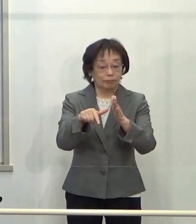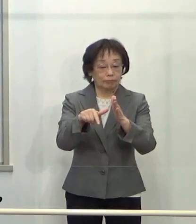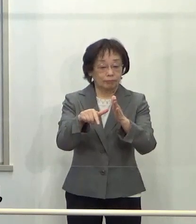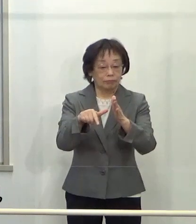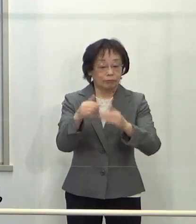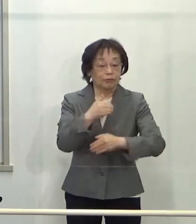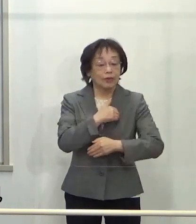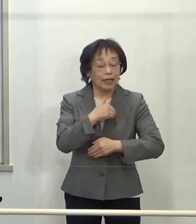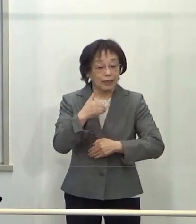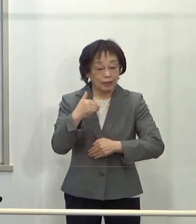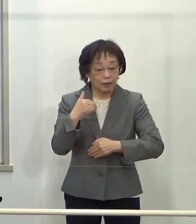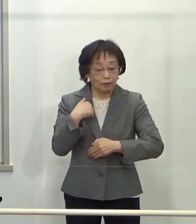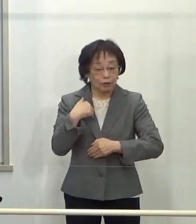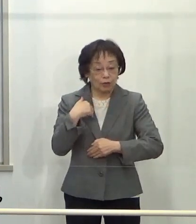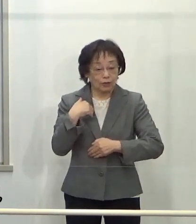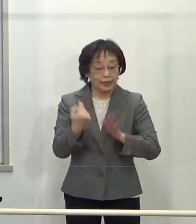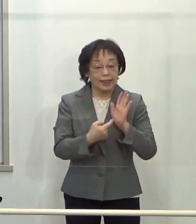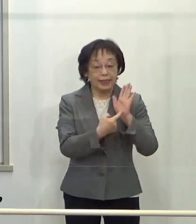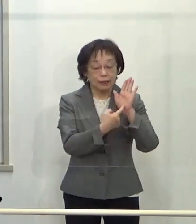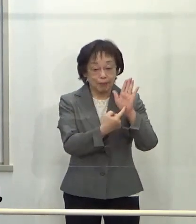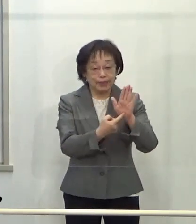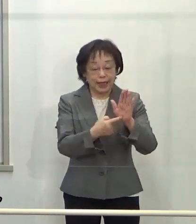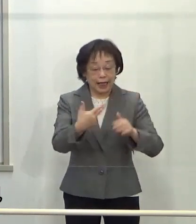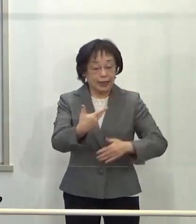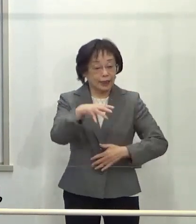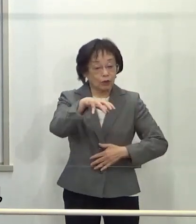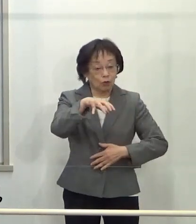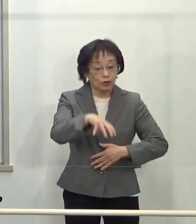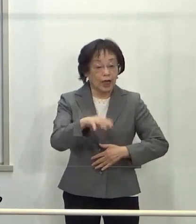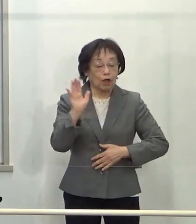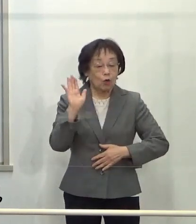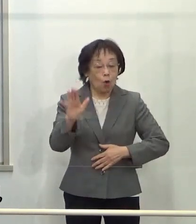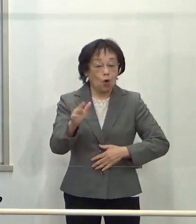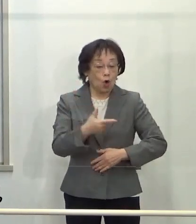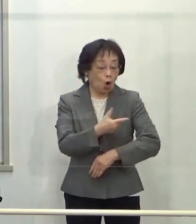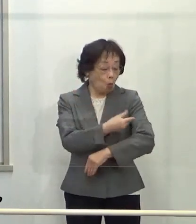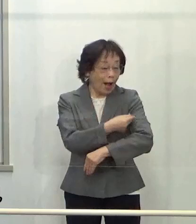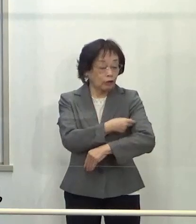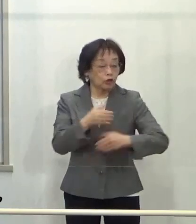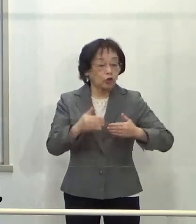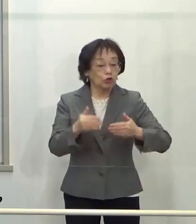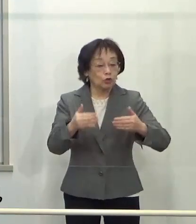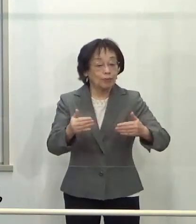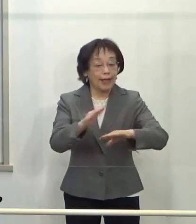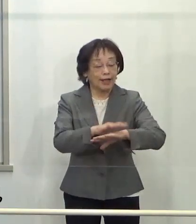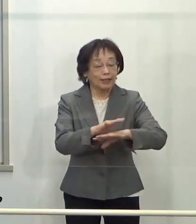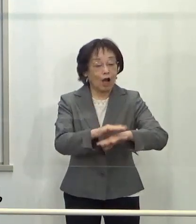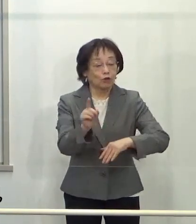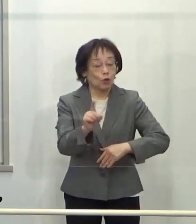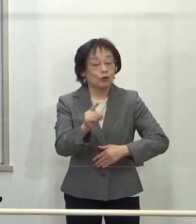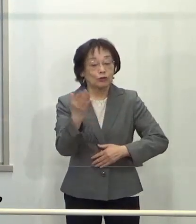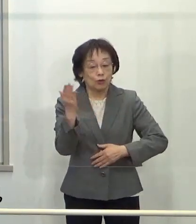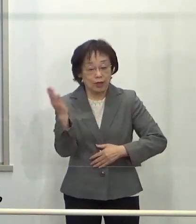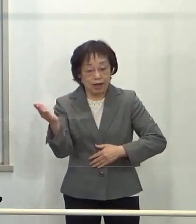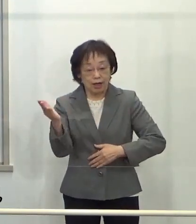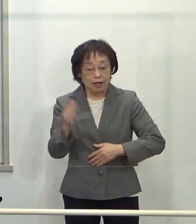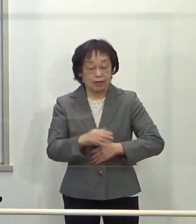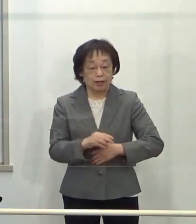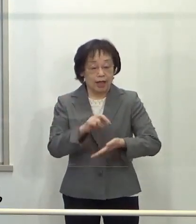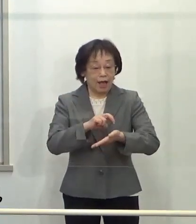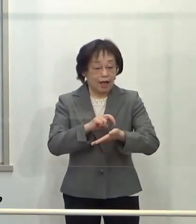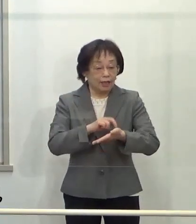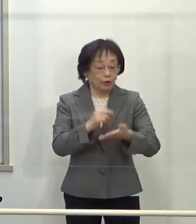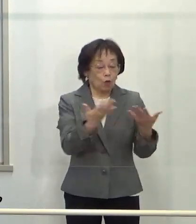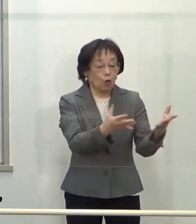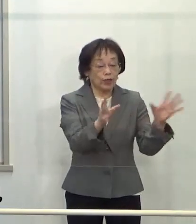できるようにというのを示した場合に、市として今後進め方としてどういうふうにしていくか、医療機関での